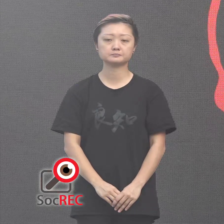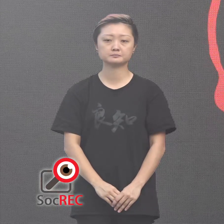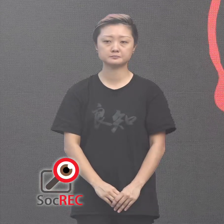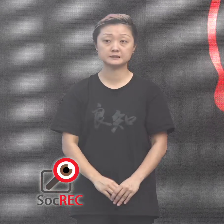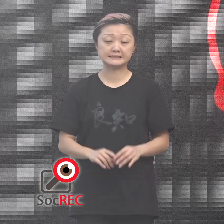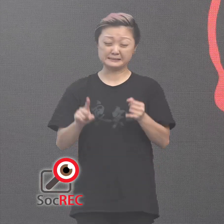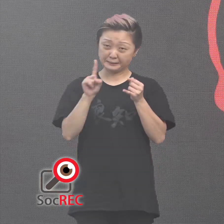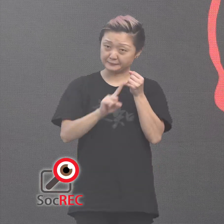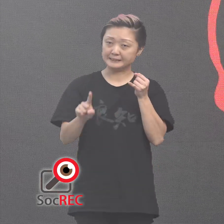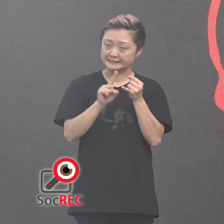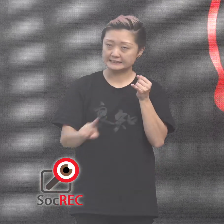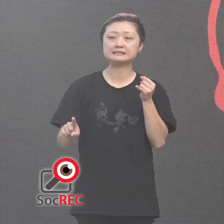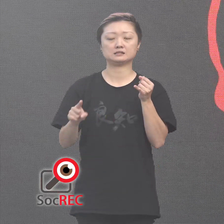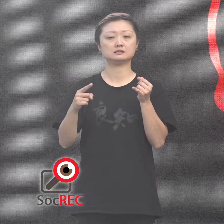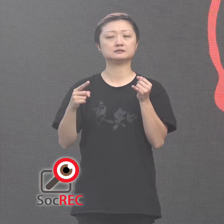在最后，